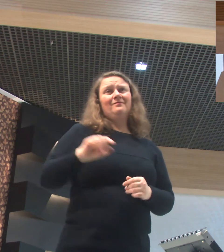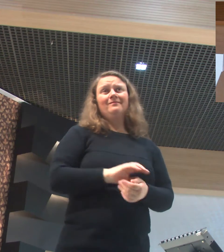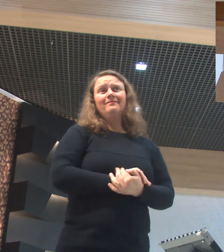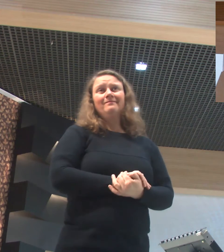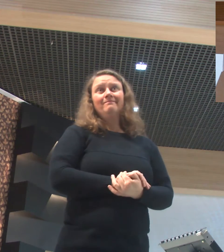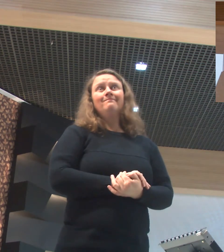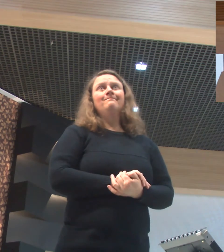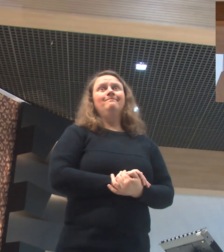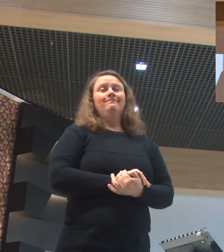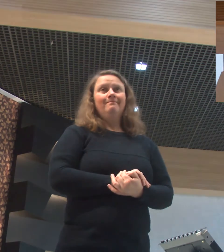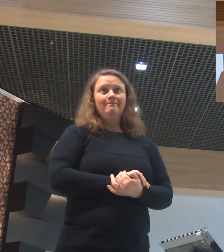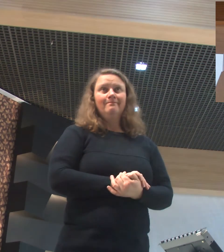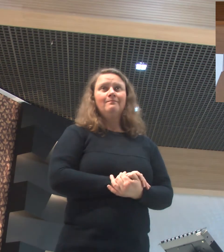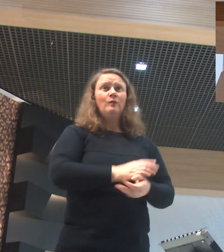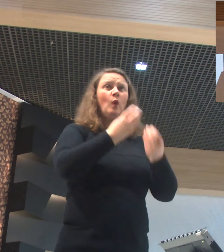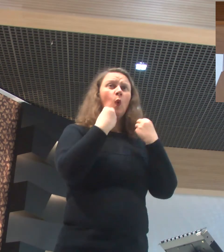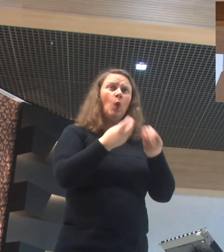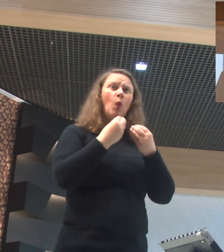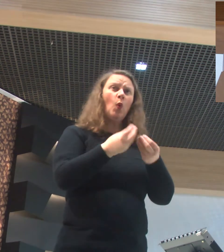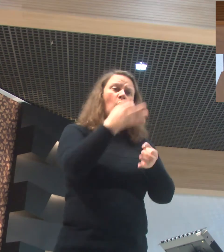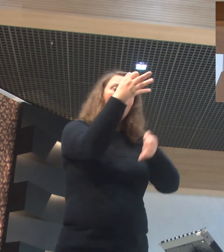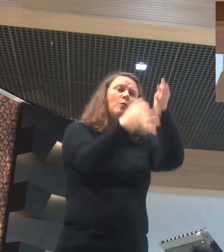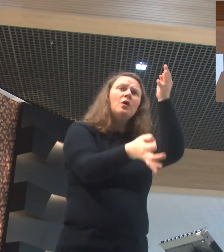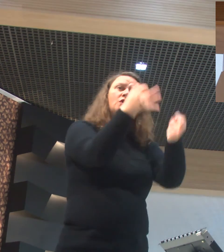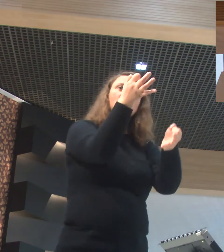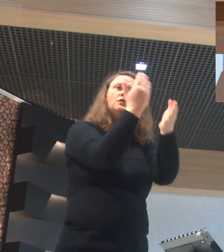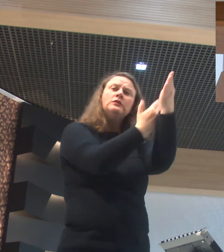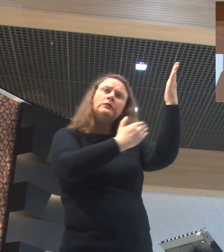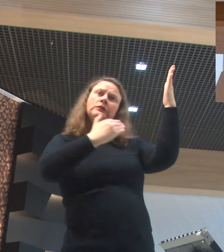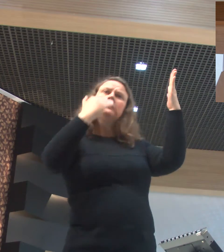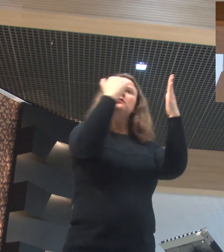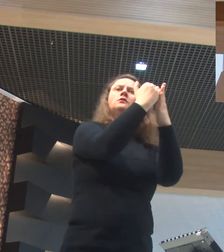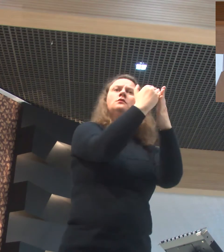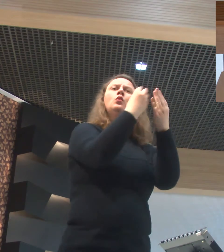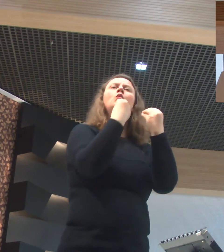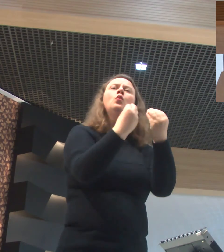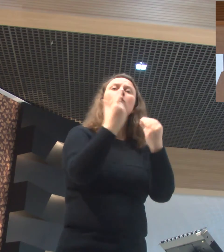Muito superior. Como viver uma justiça superior a essa?